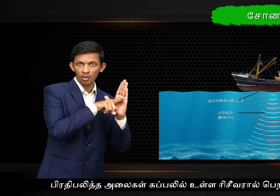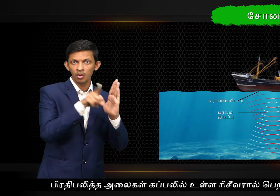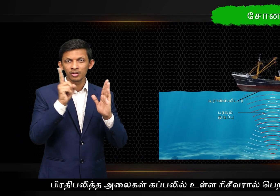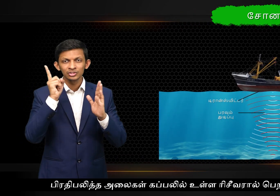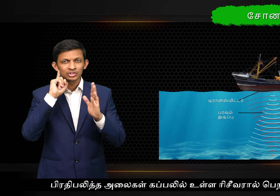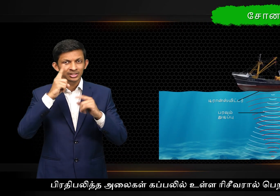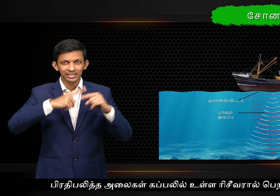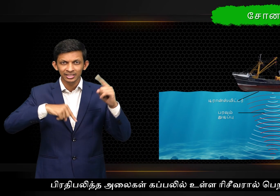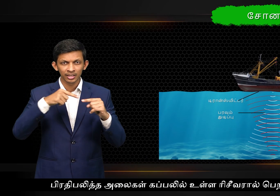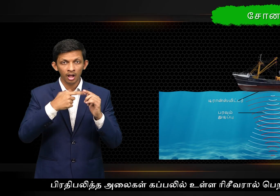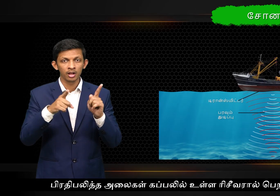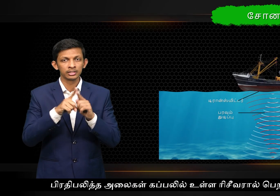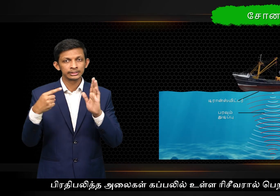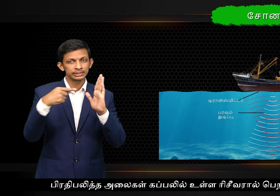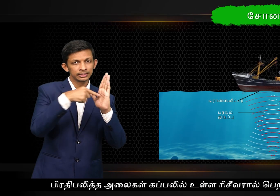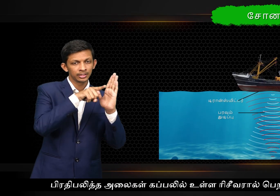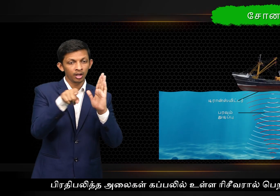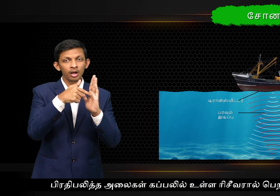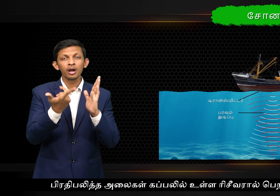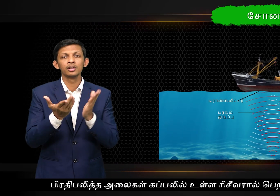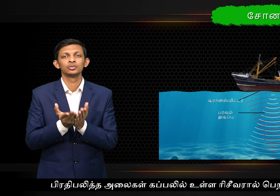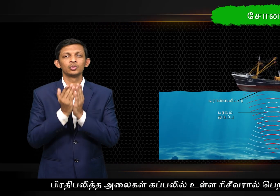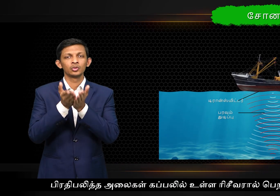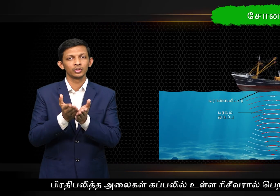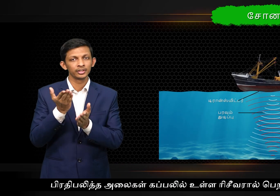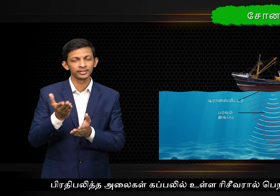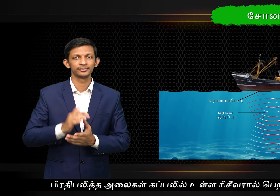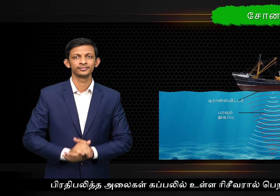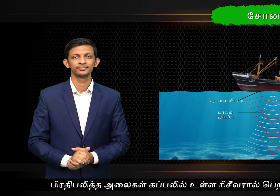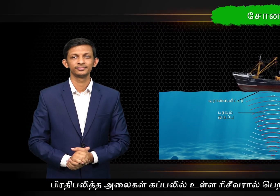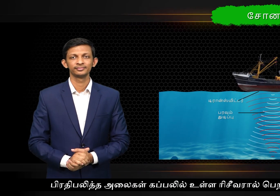பிரதிபலித்த அலைகள் கப்பலில் உள்ள ரிசீவரால் பெறப்படுகின்றன.